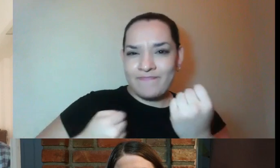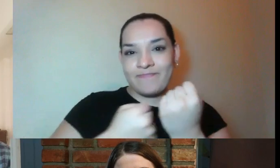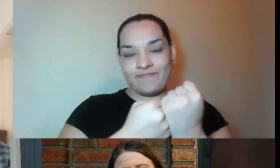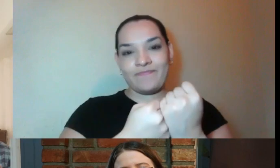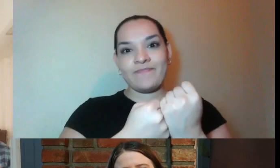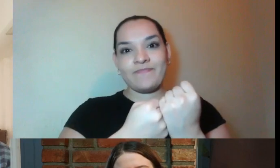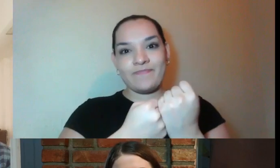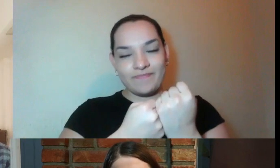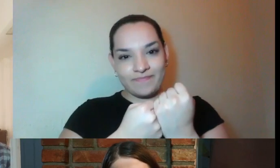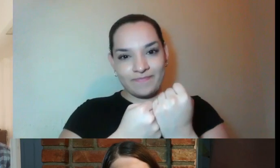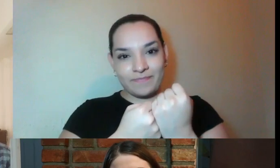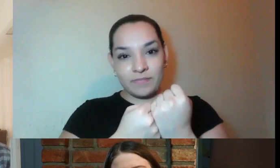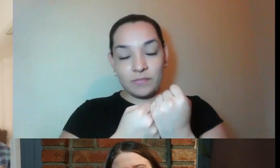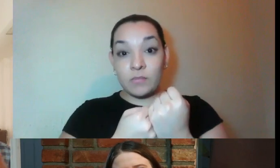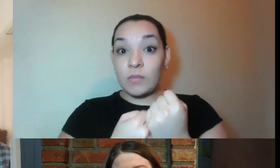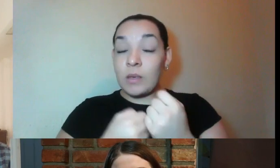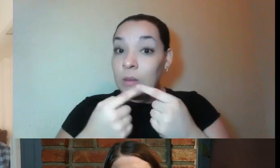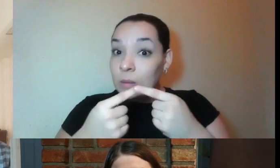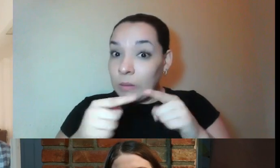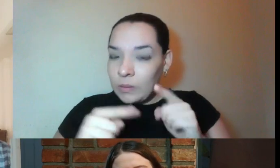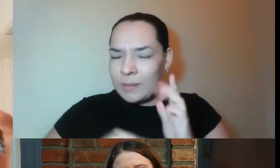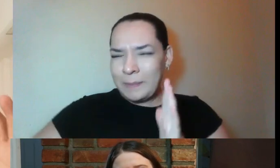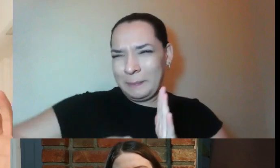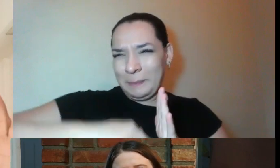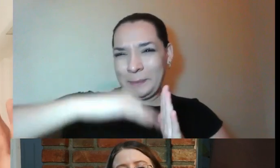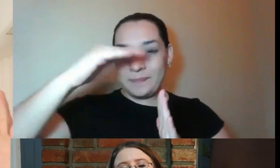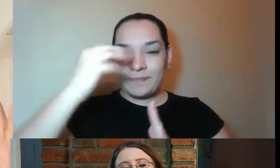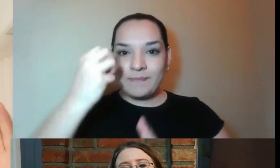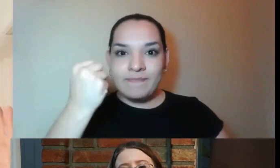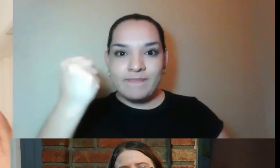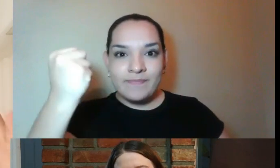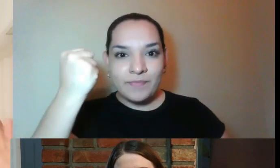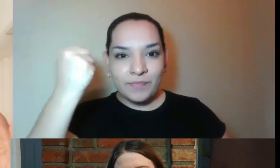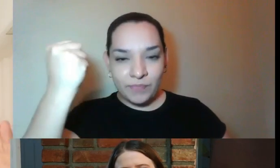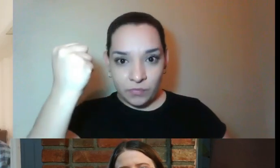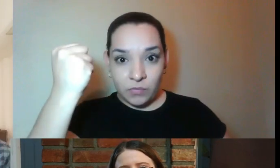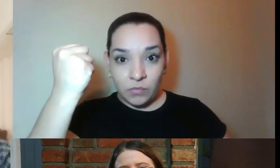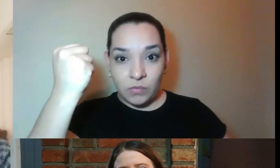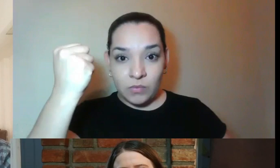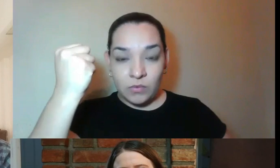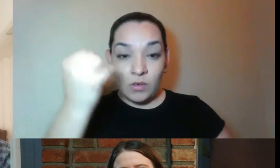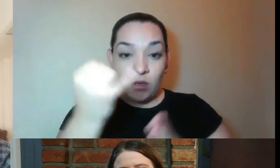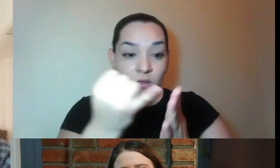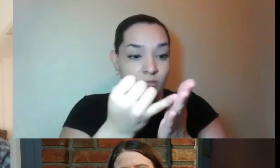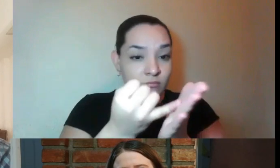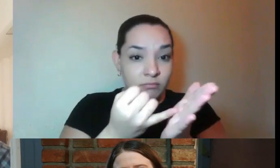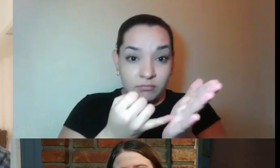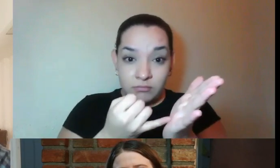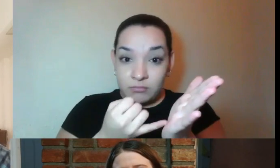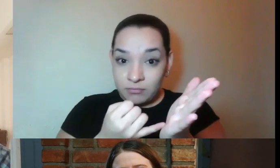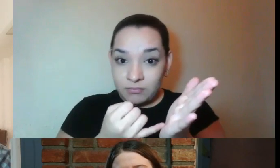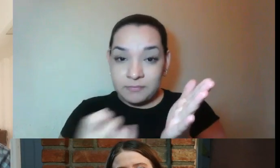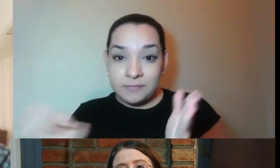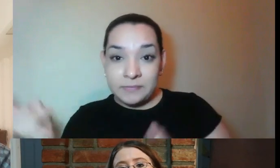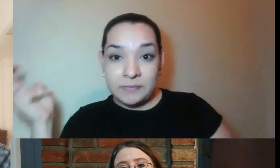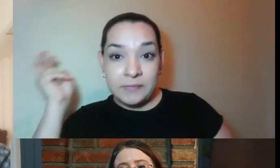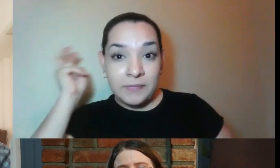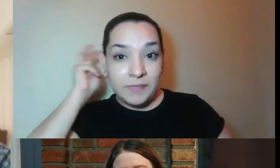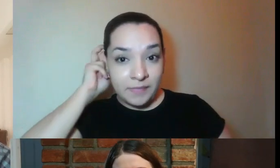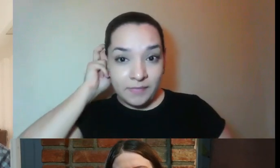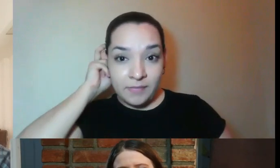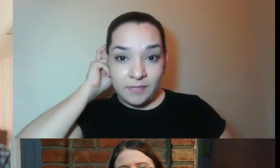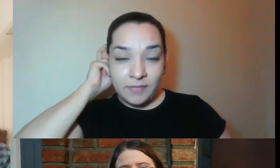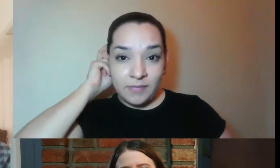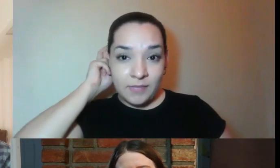el apoyo de la familia y sobre todo la decisión